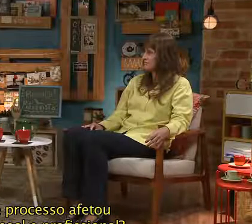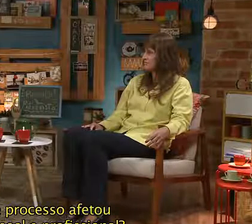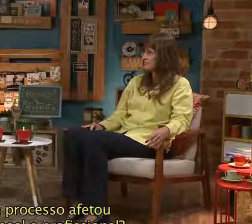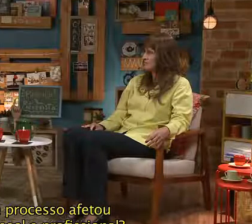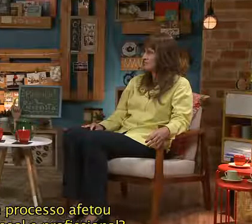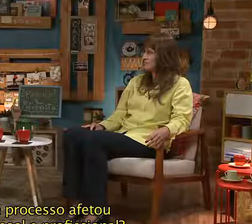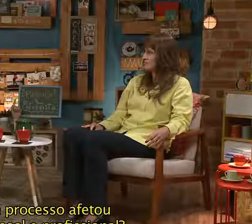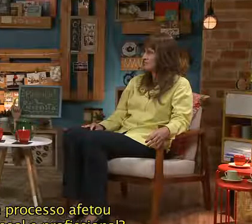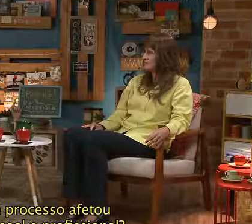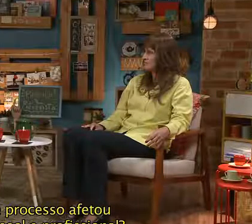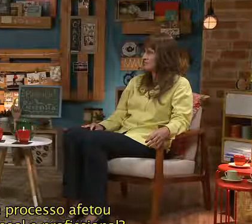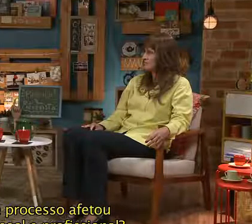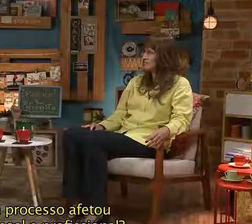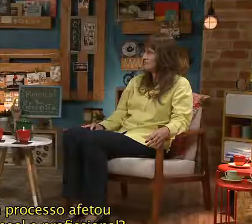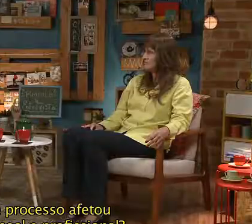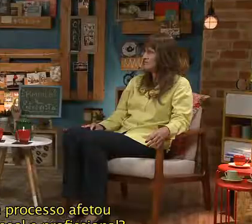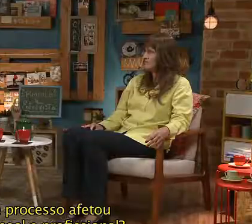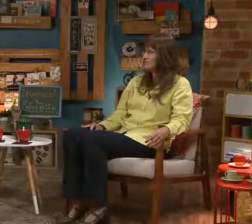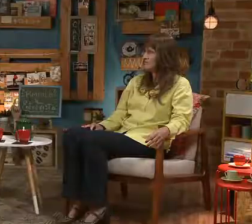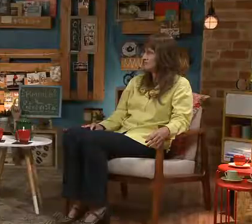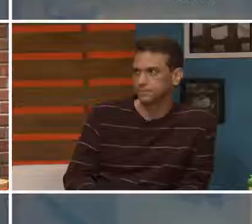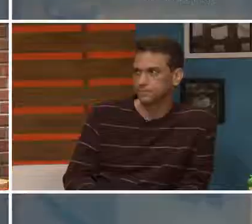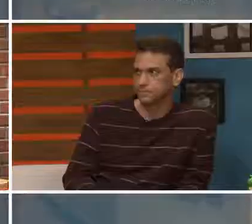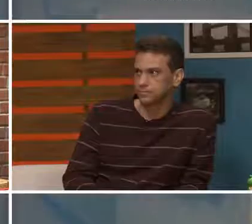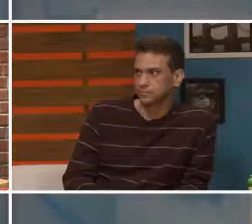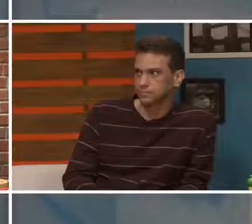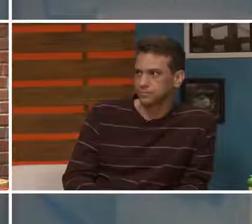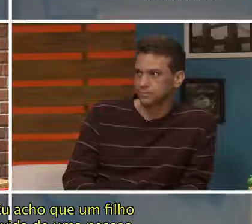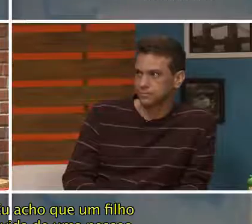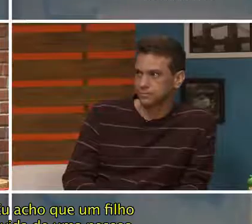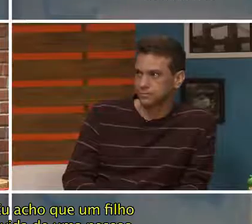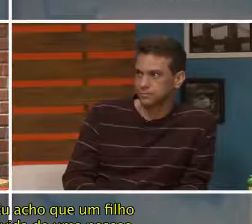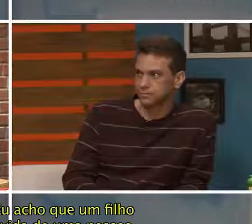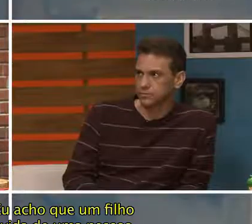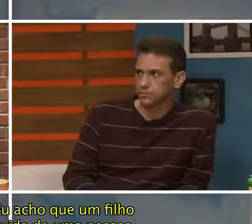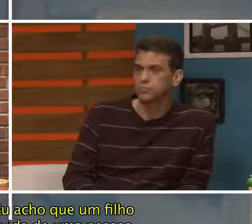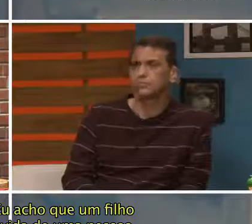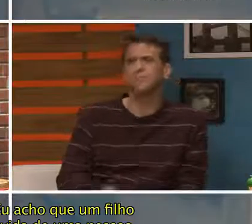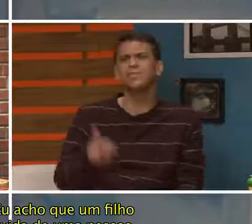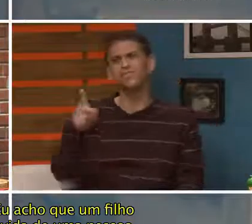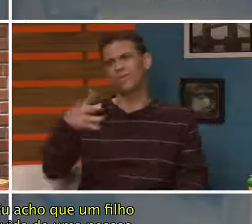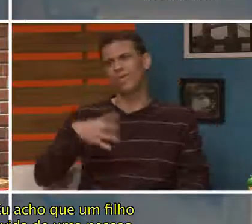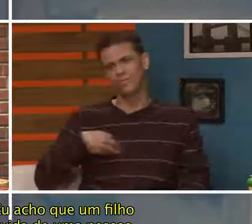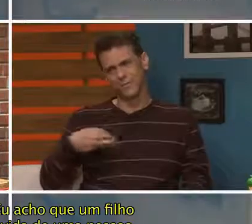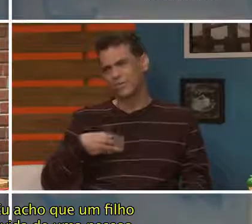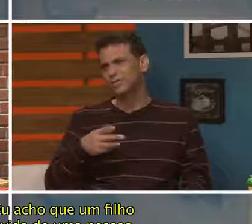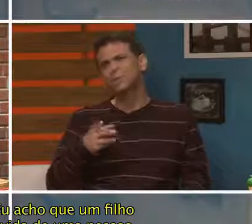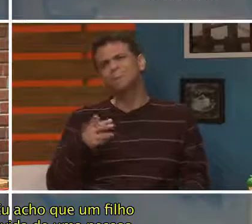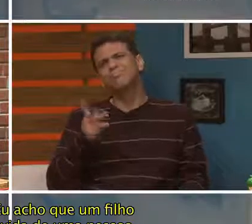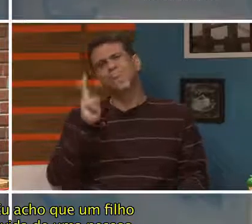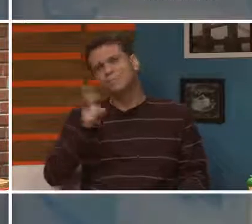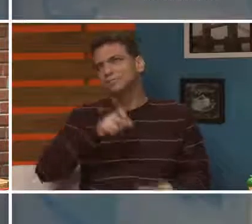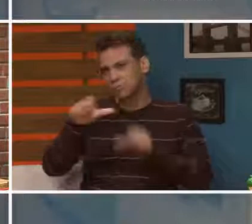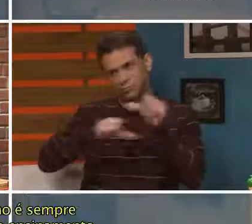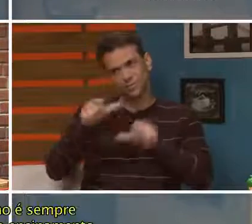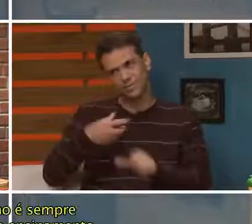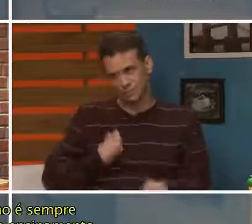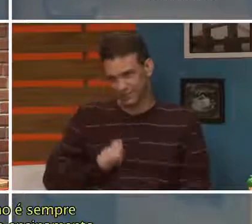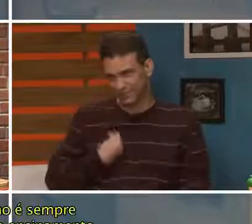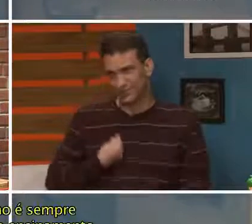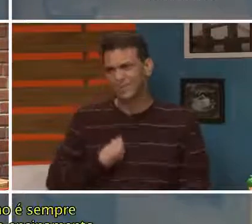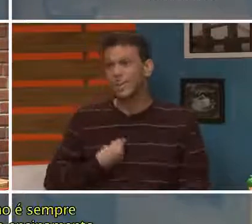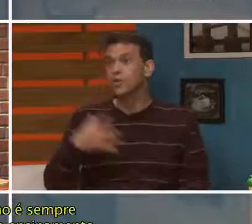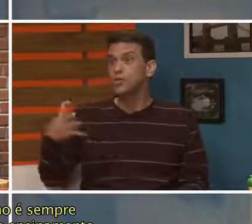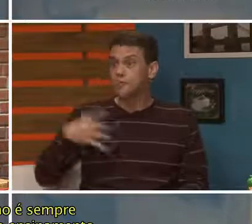vida pessoal e profissional? Eu acho que um filho sempre muda a vida de uma pessoa. Um filho